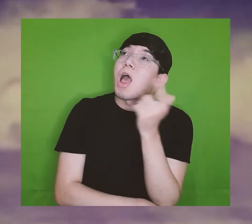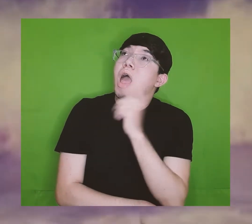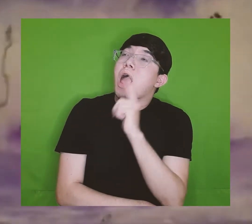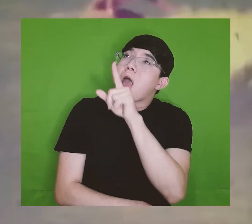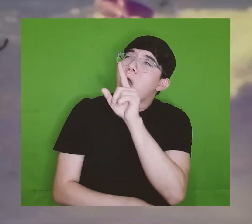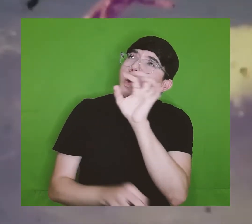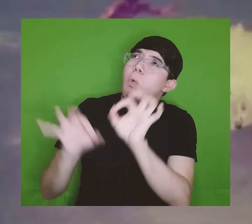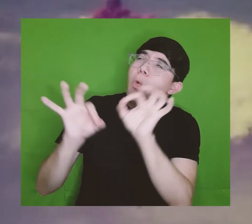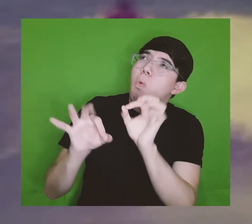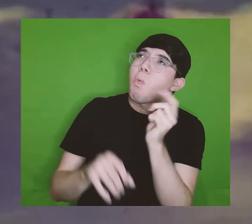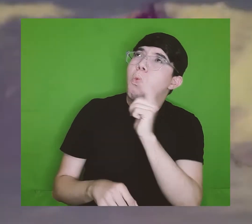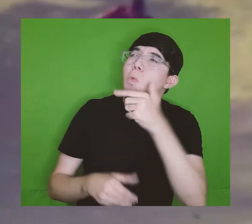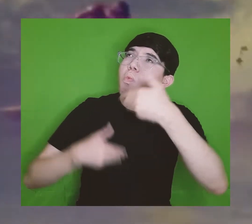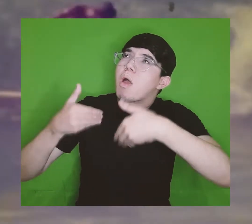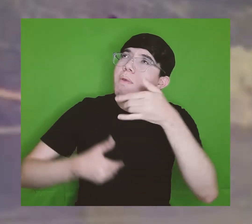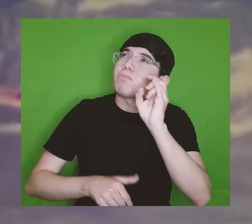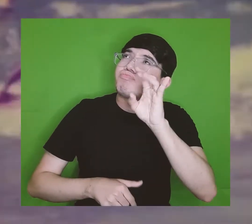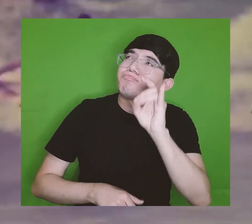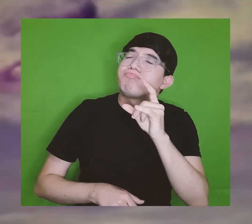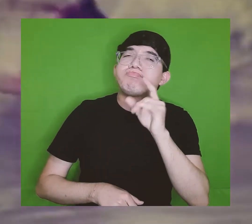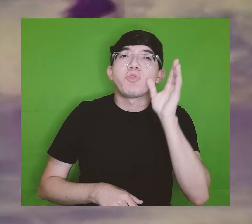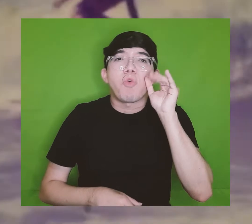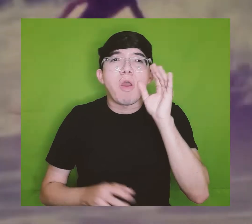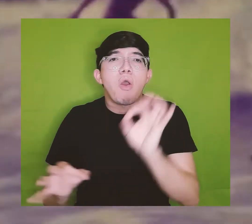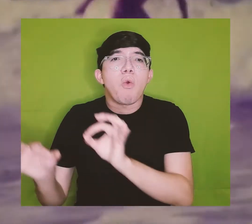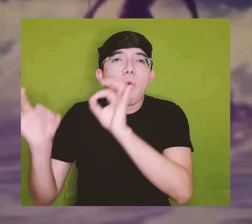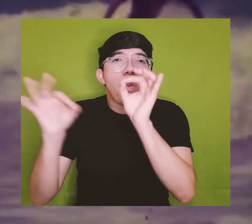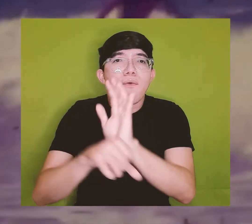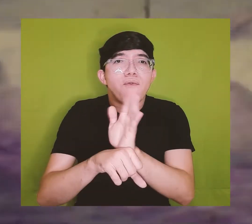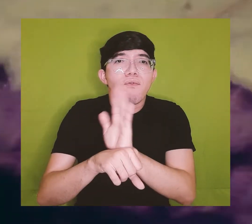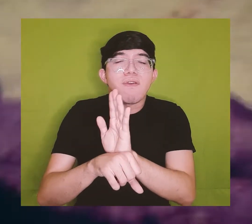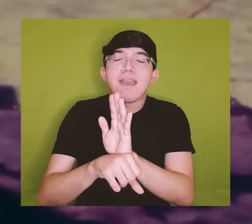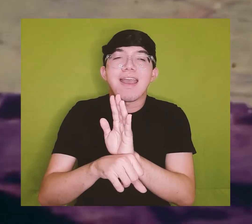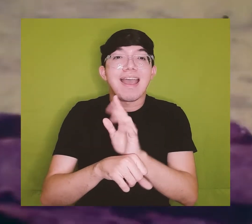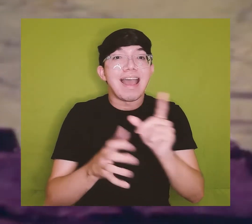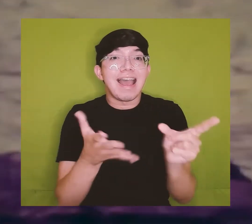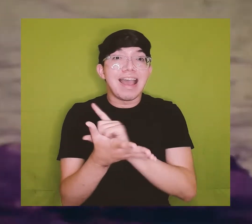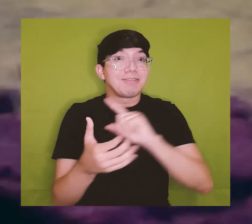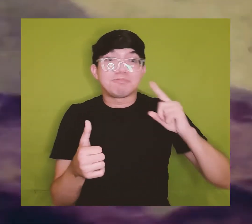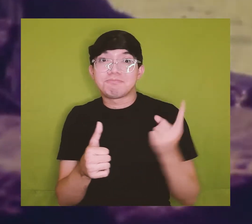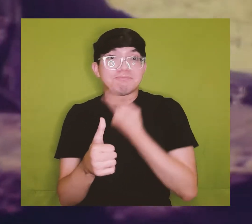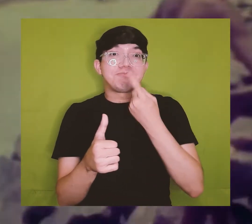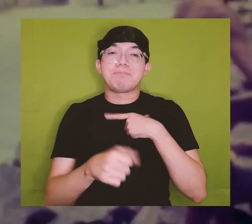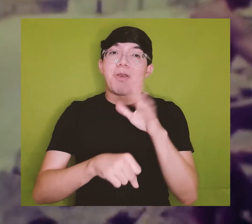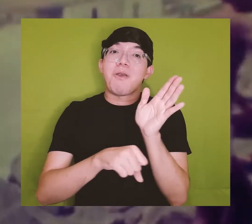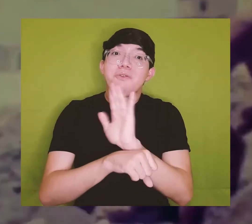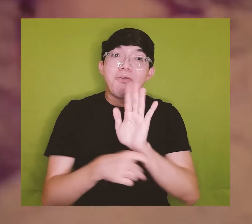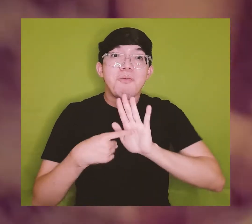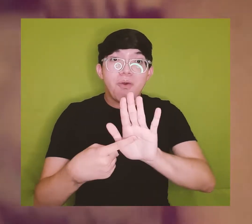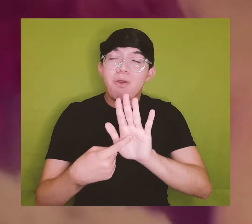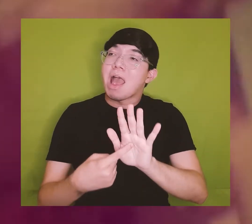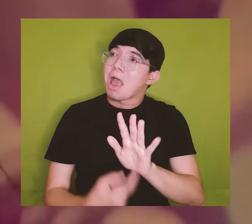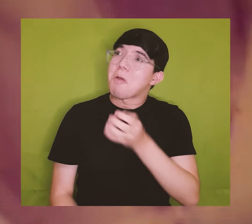certo? Será que o menino conseguiu o tratamento e tal? E depois dessa primeira recepção, né, a gente ficou, poxa,